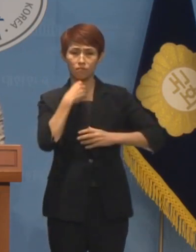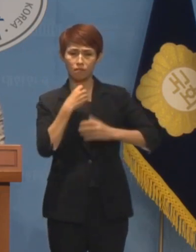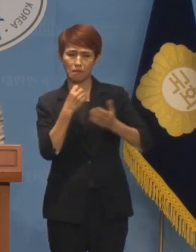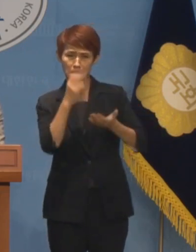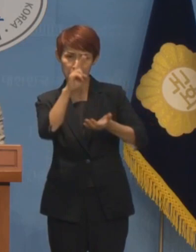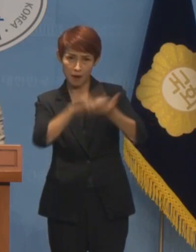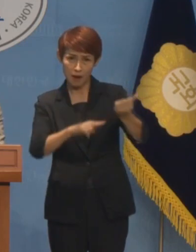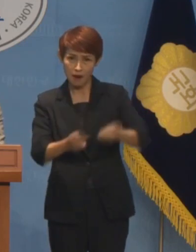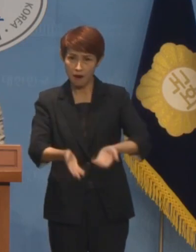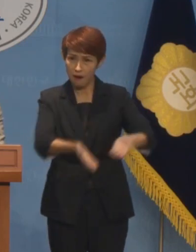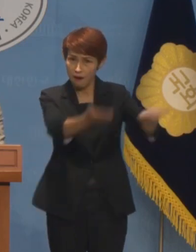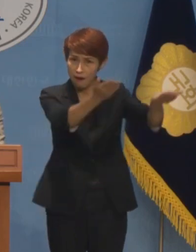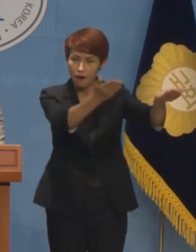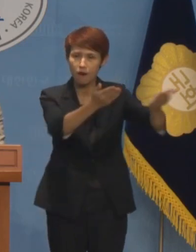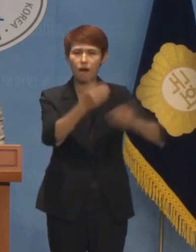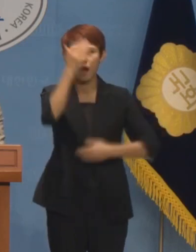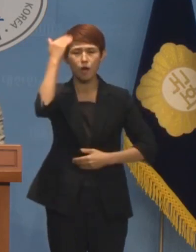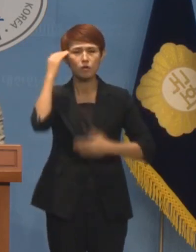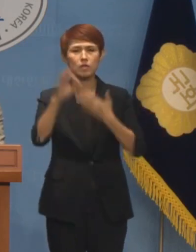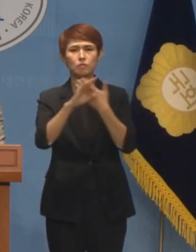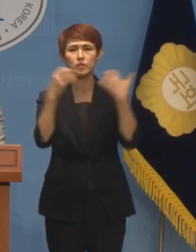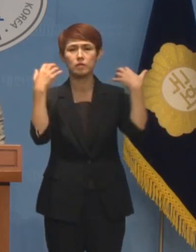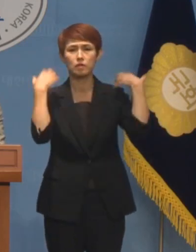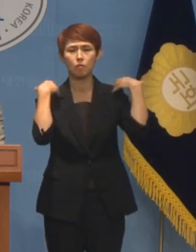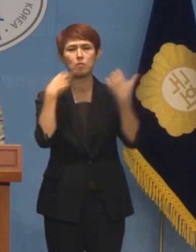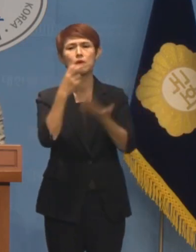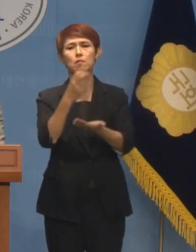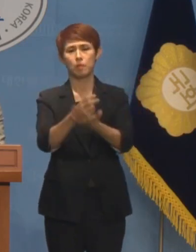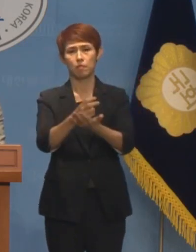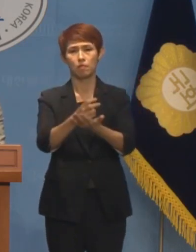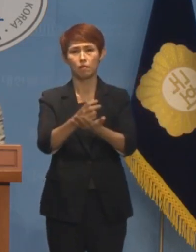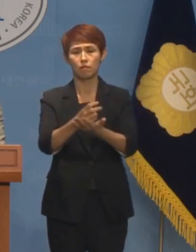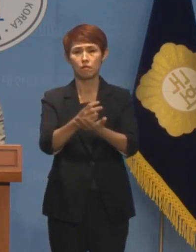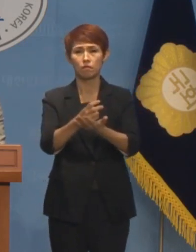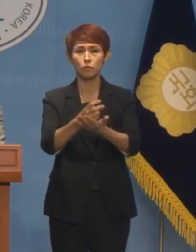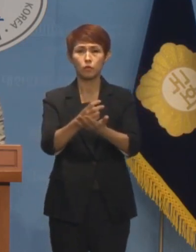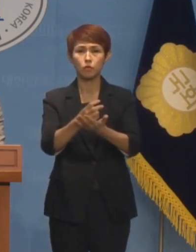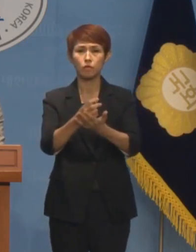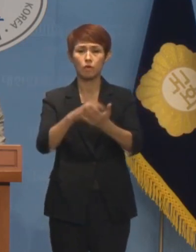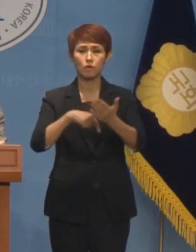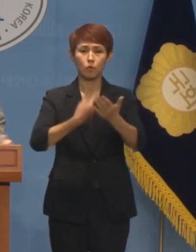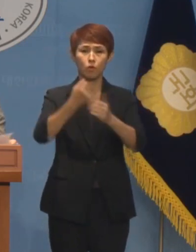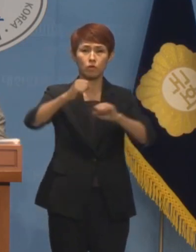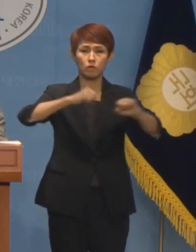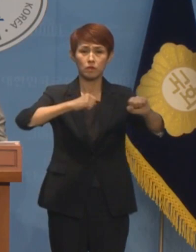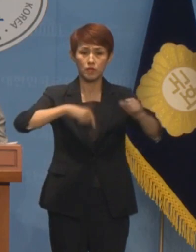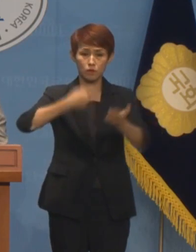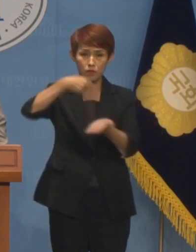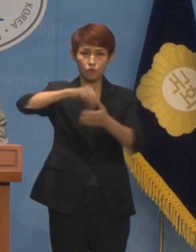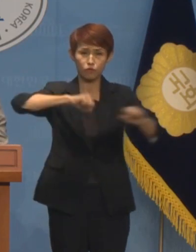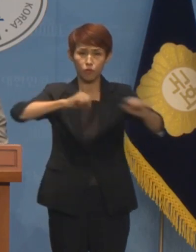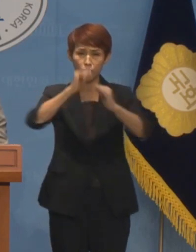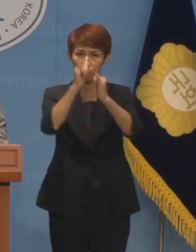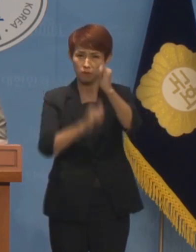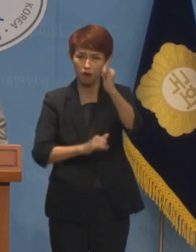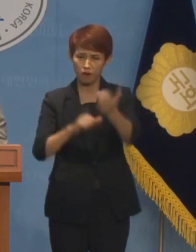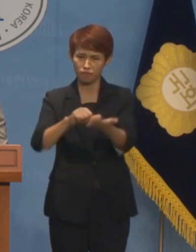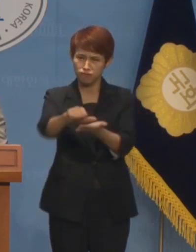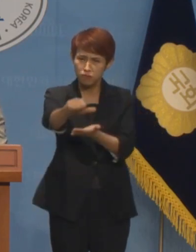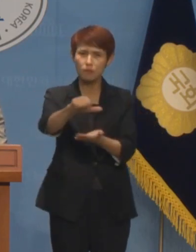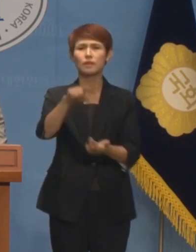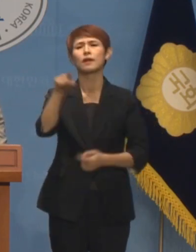헌법이 수호하는 대한민국 임시정부의 법통과 독립운동 역사의 숭고한 가치마저 지우고